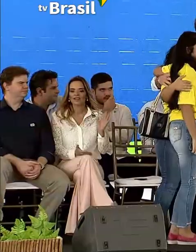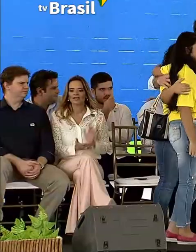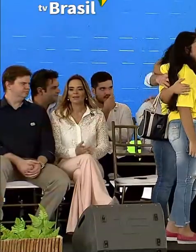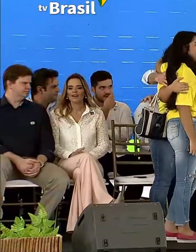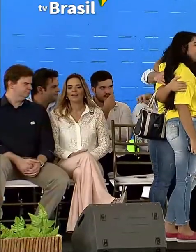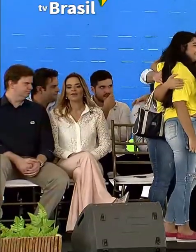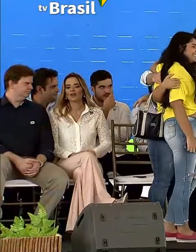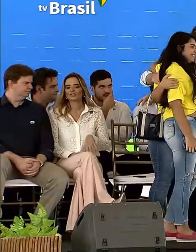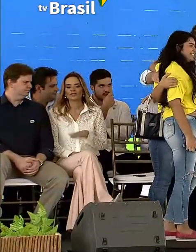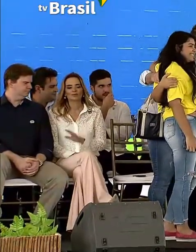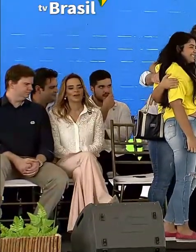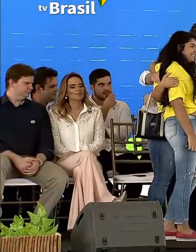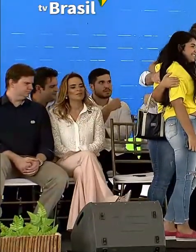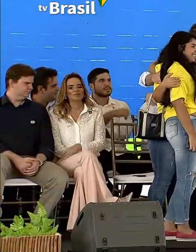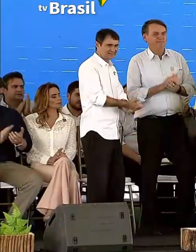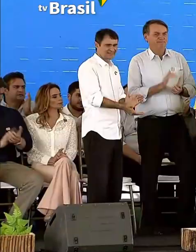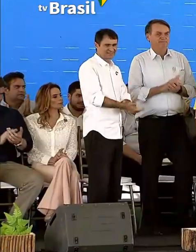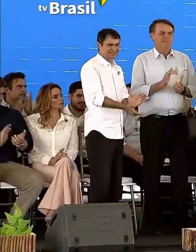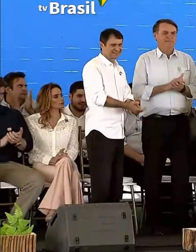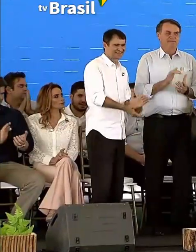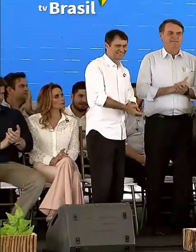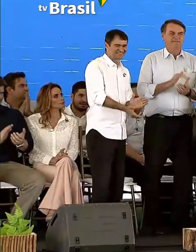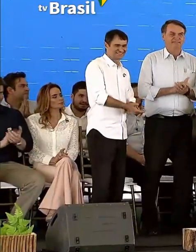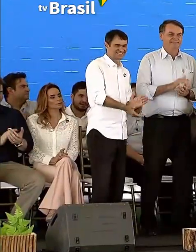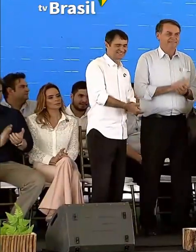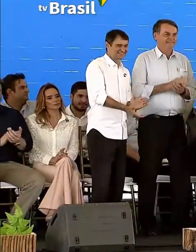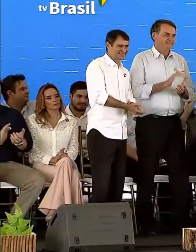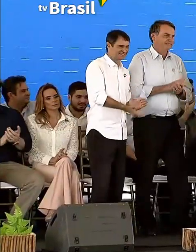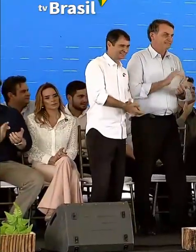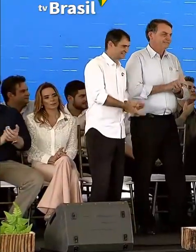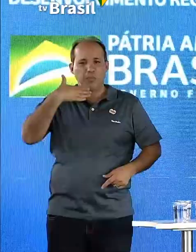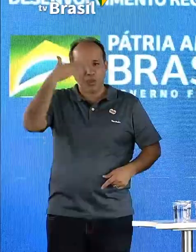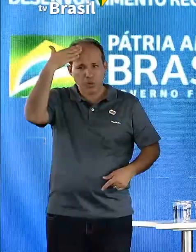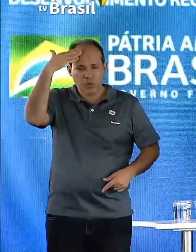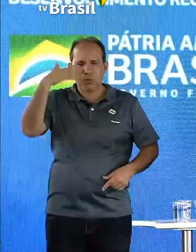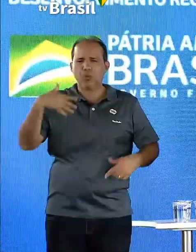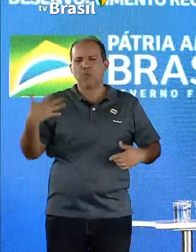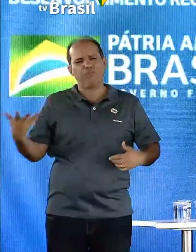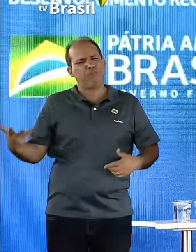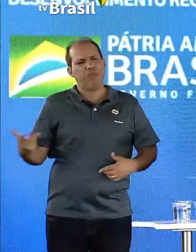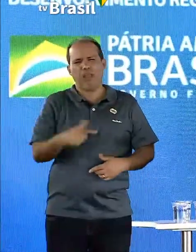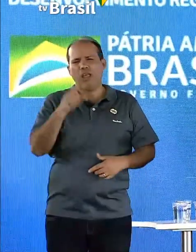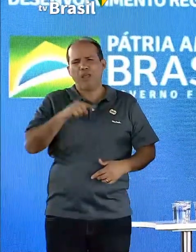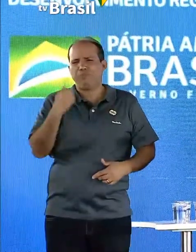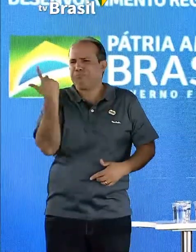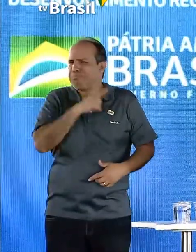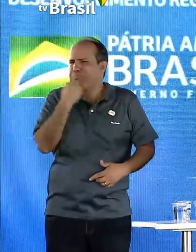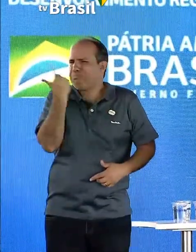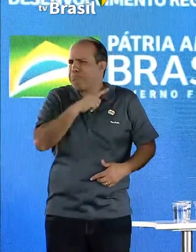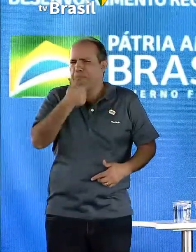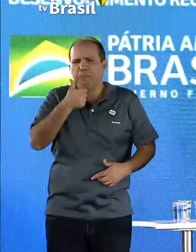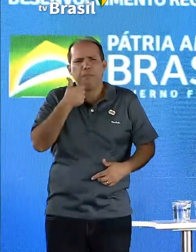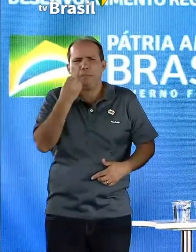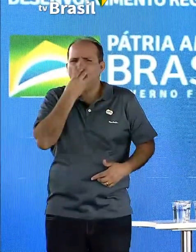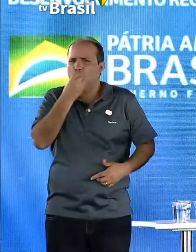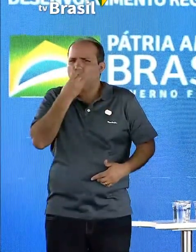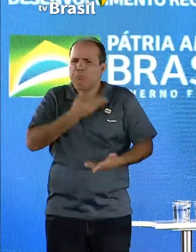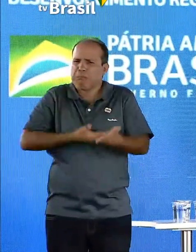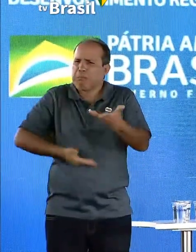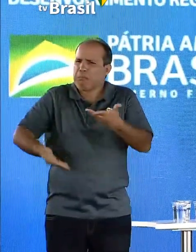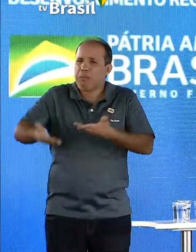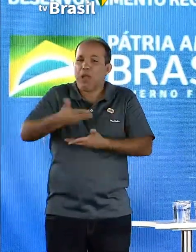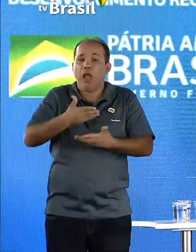confiança e que o país vai receber novos investimentos internacionais principalmente o nordeste muitos